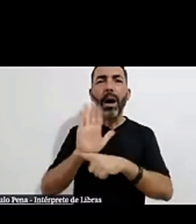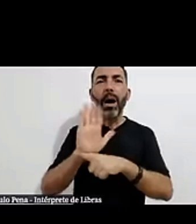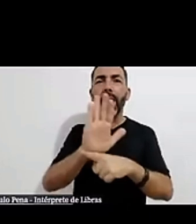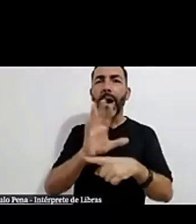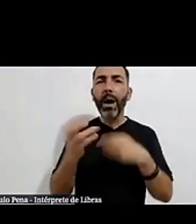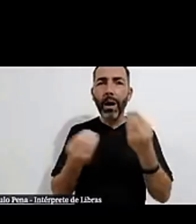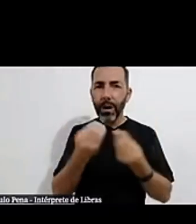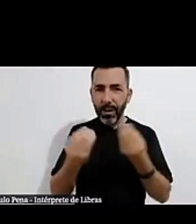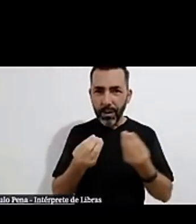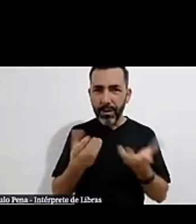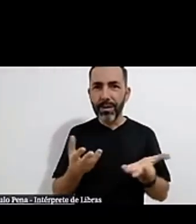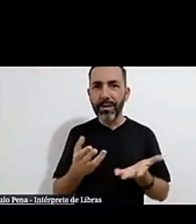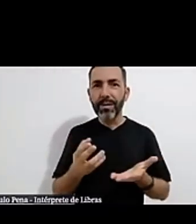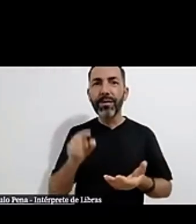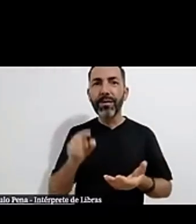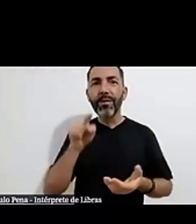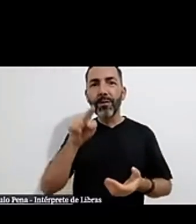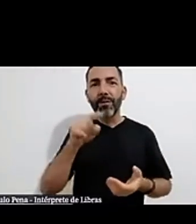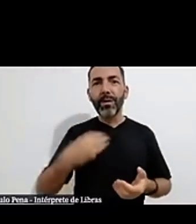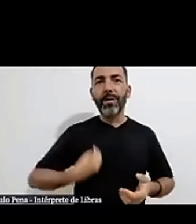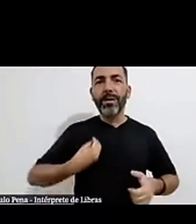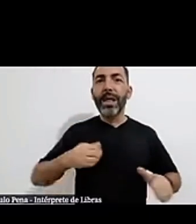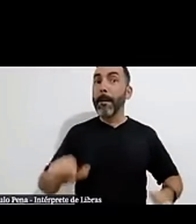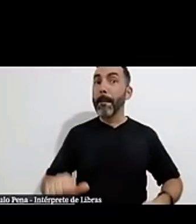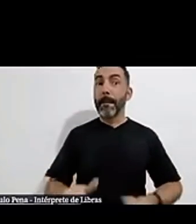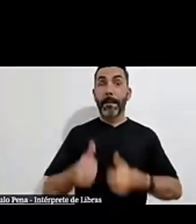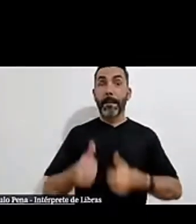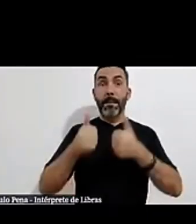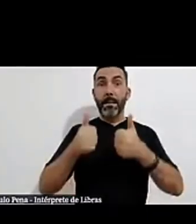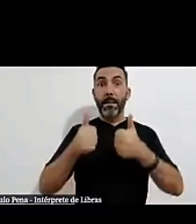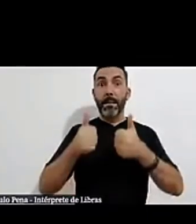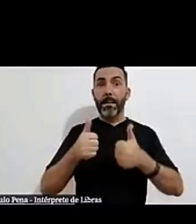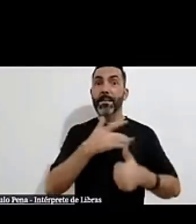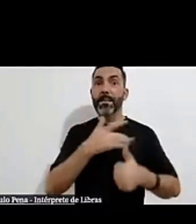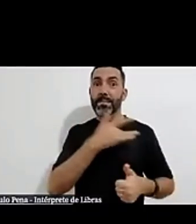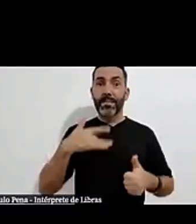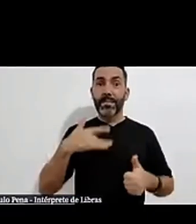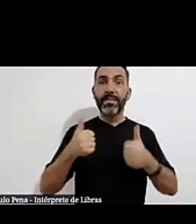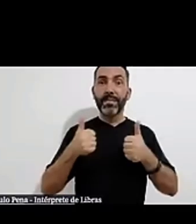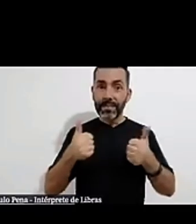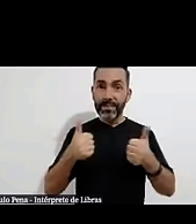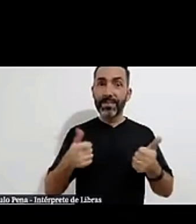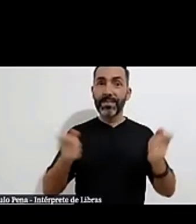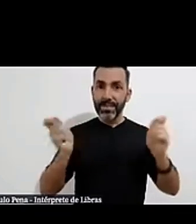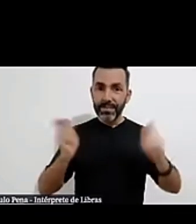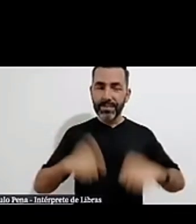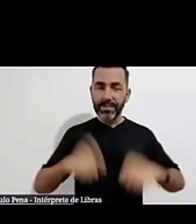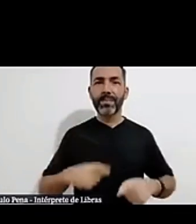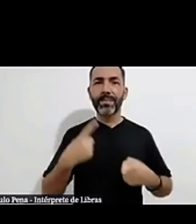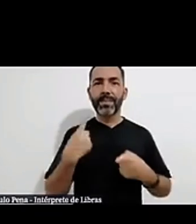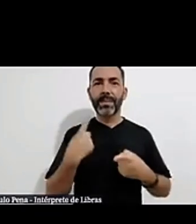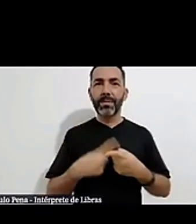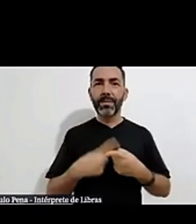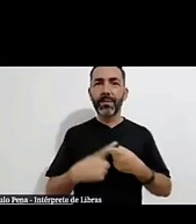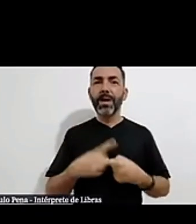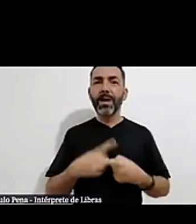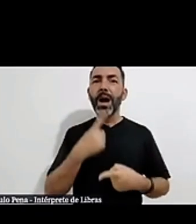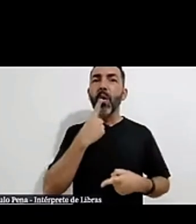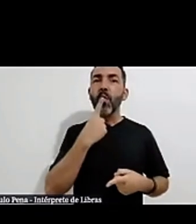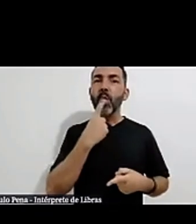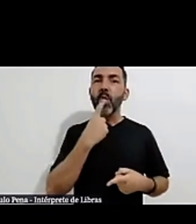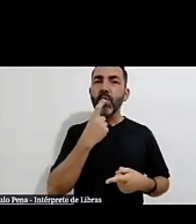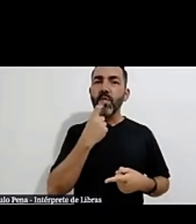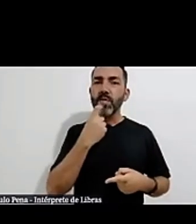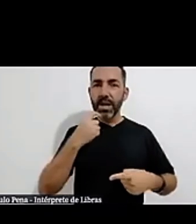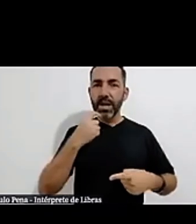máximo, melhorar em todos os campos da sua saúde. Sabe por quê? Porque a qualidade do seu sangue vai ser nota